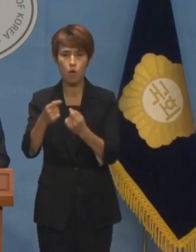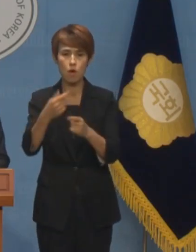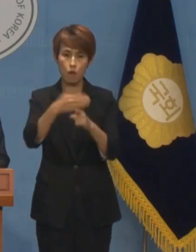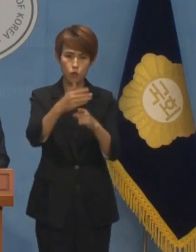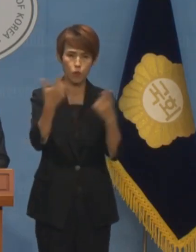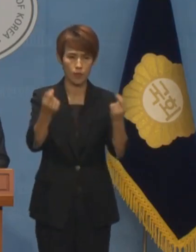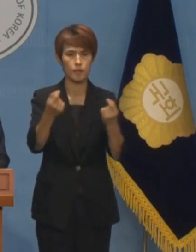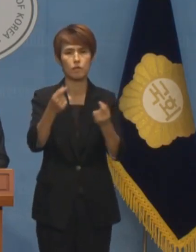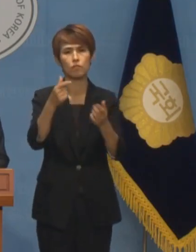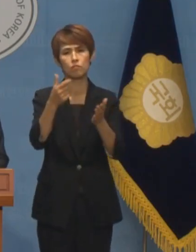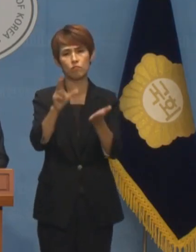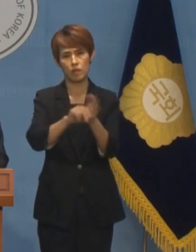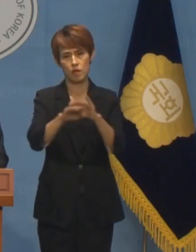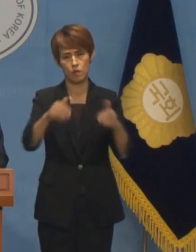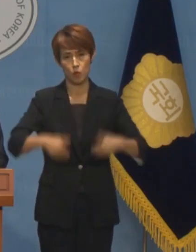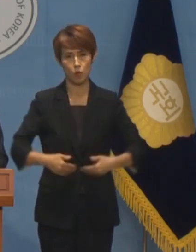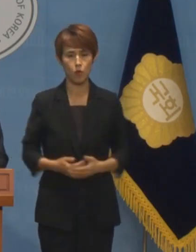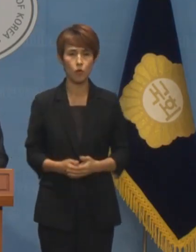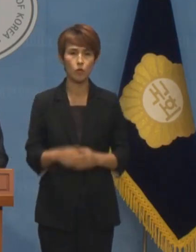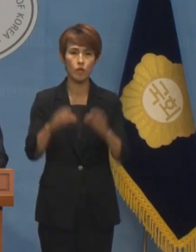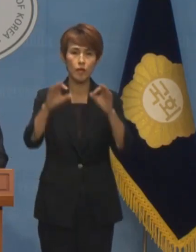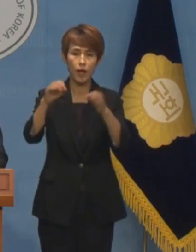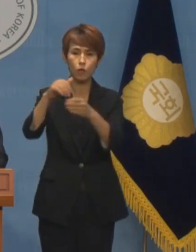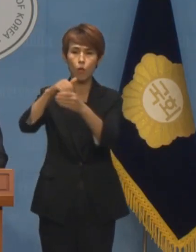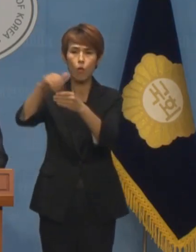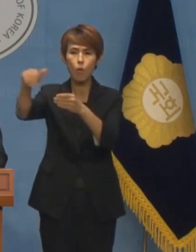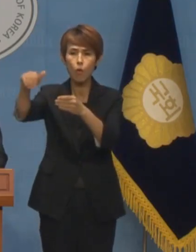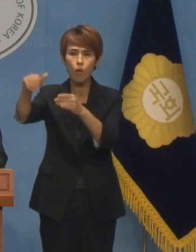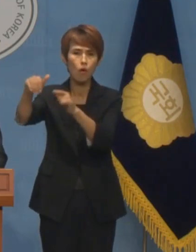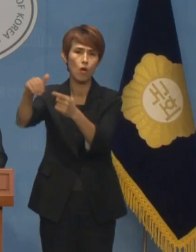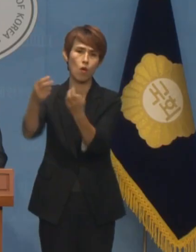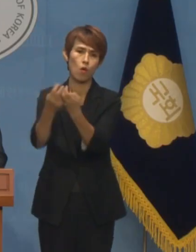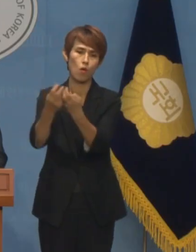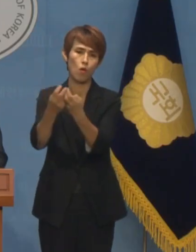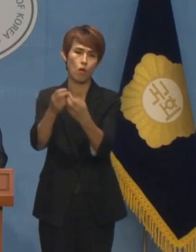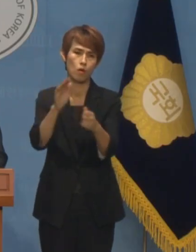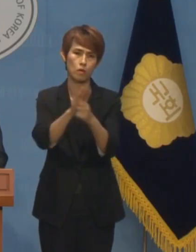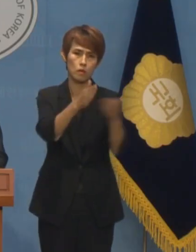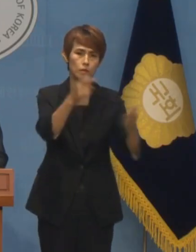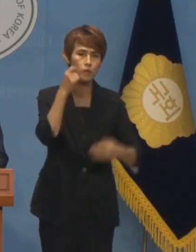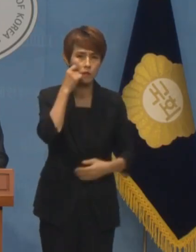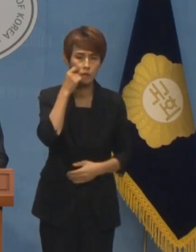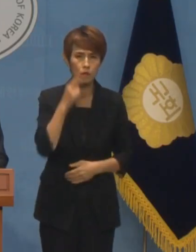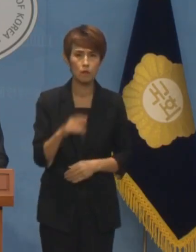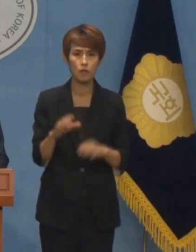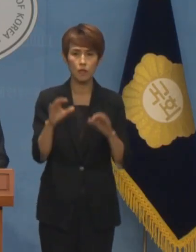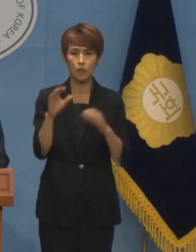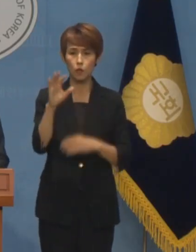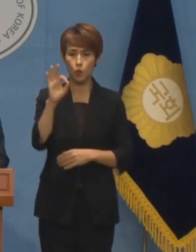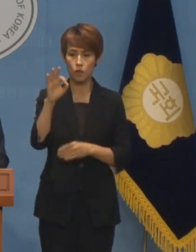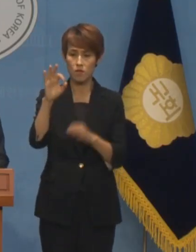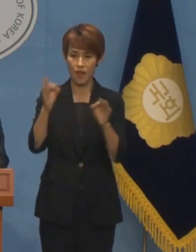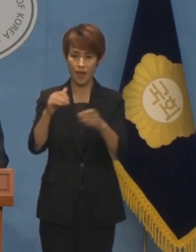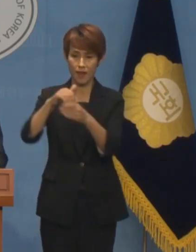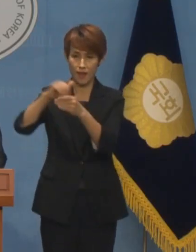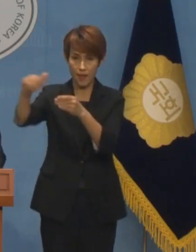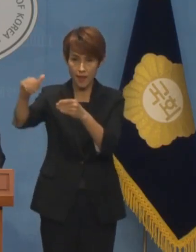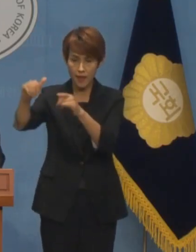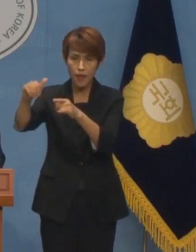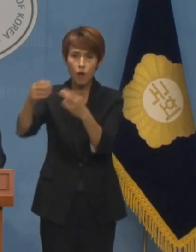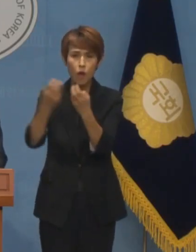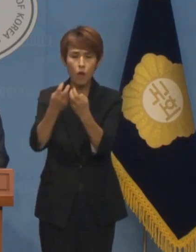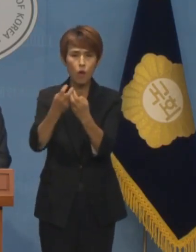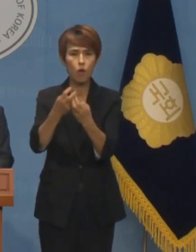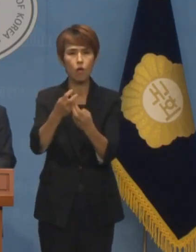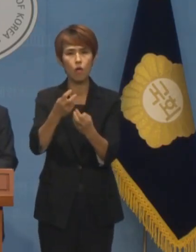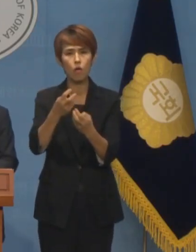이체 방식으로 이체한 이것에 대해서 지금 구제가 안 되고 있다. 계좌 이체 방식으로 결제한 것에 대해서 구제가 되지